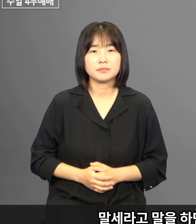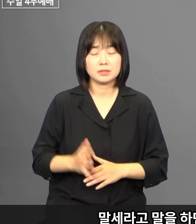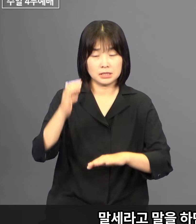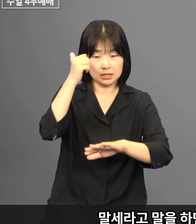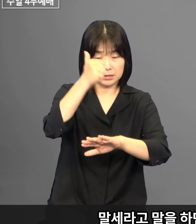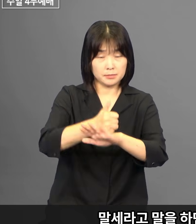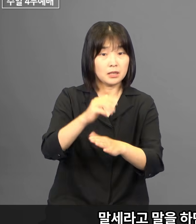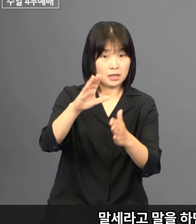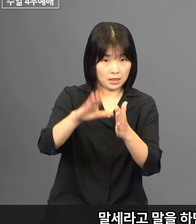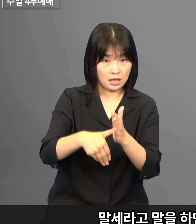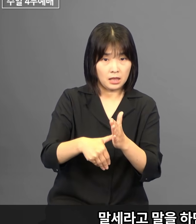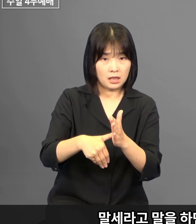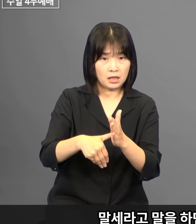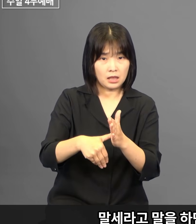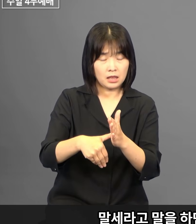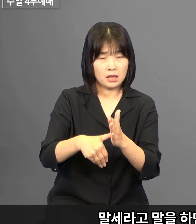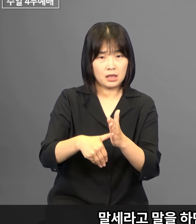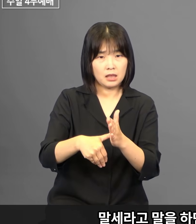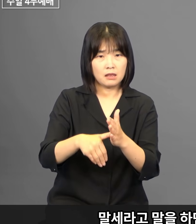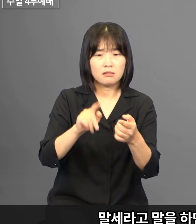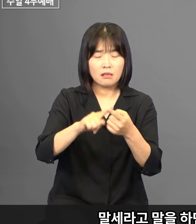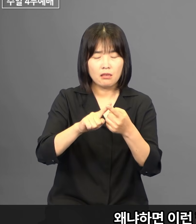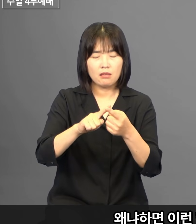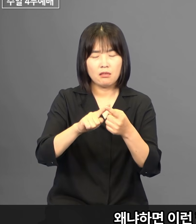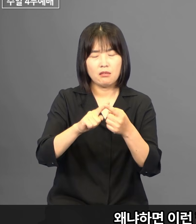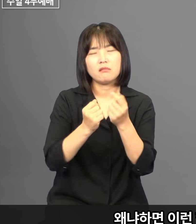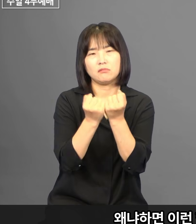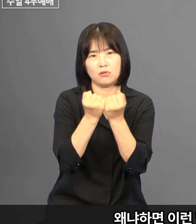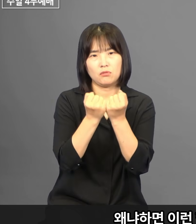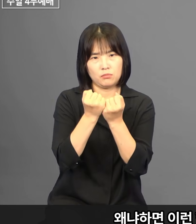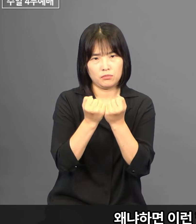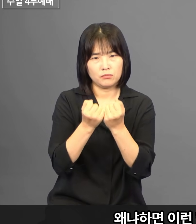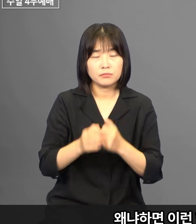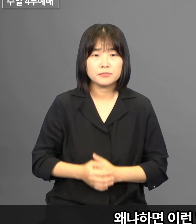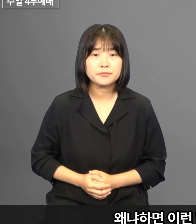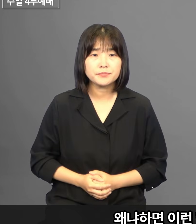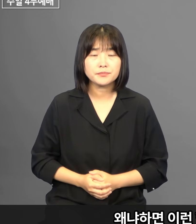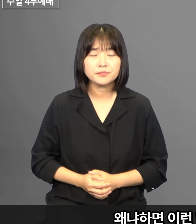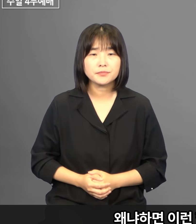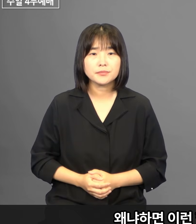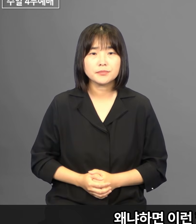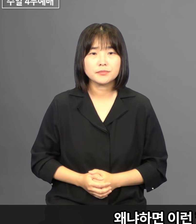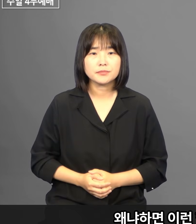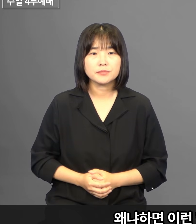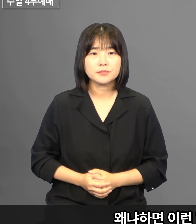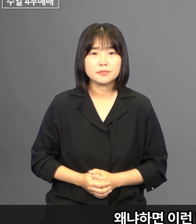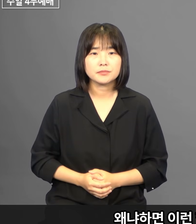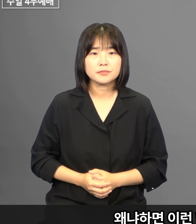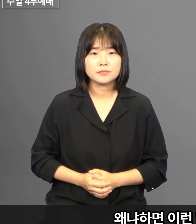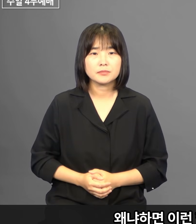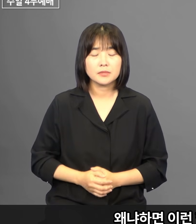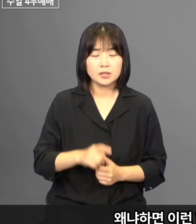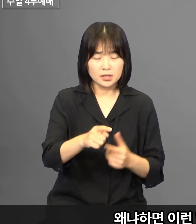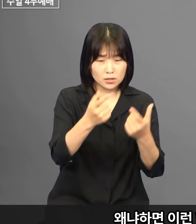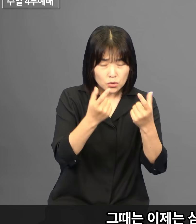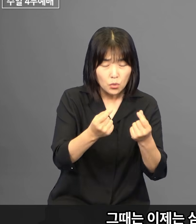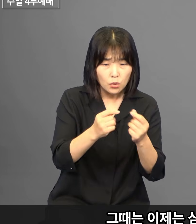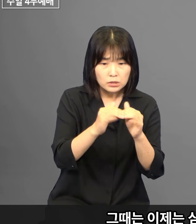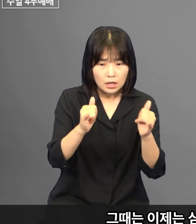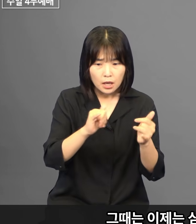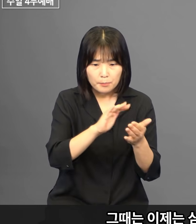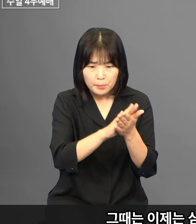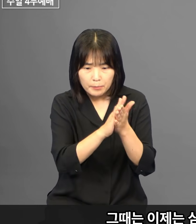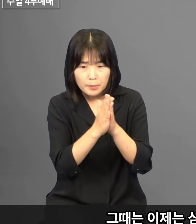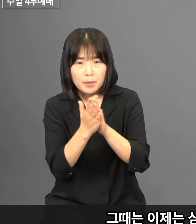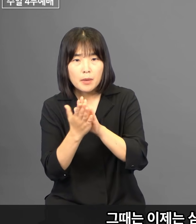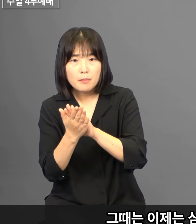말세라고 말을 하면서 이 말씀을 하고 계세요. 왜냐하면 이런 형편으로 사람이 바뀌면